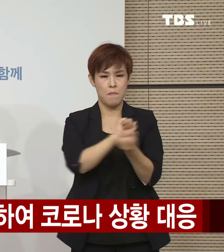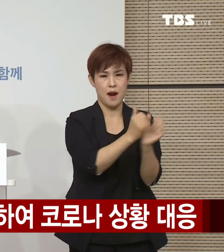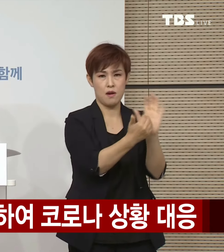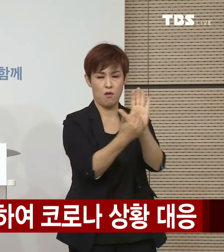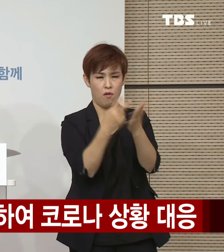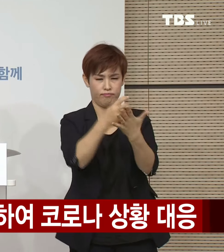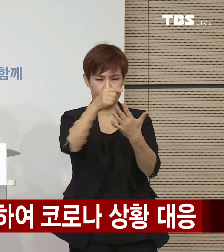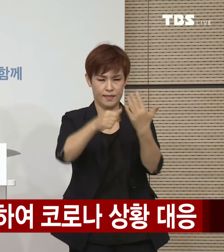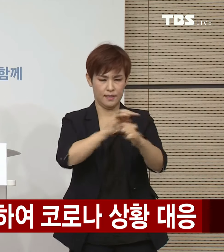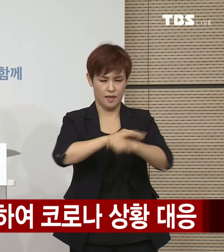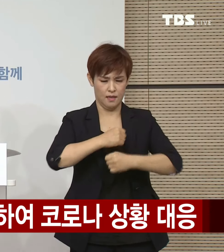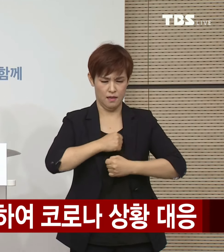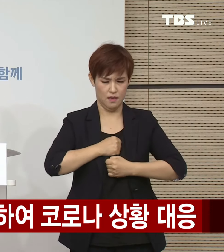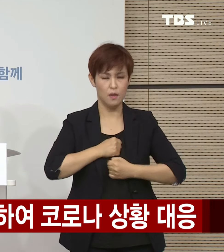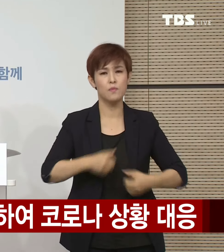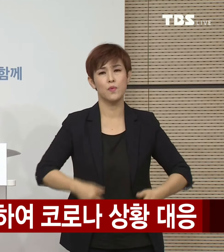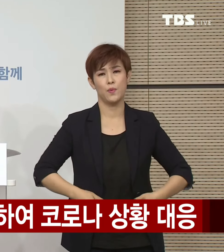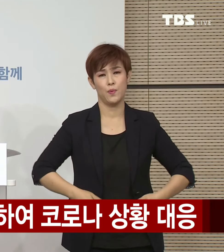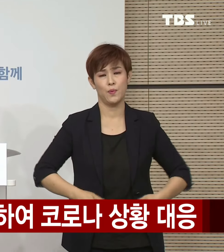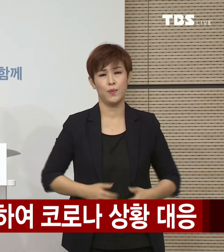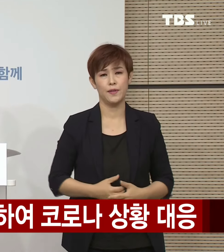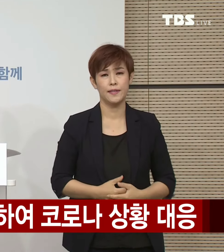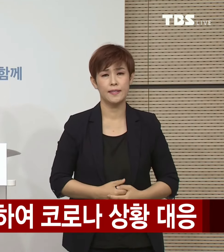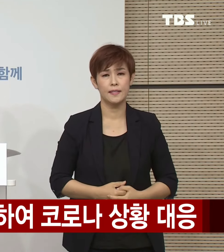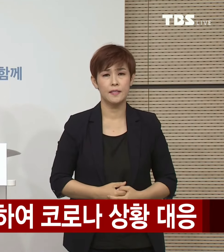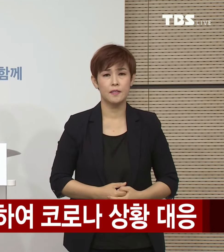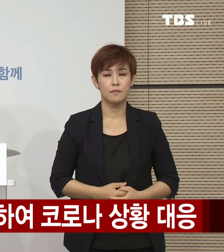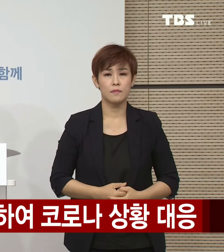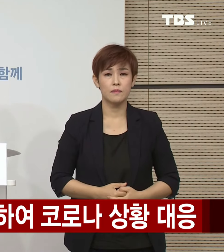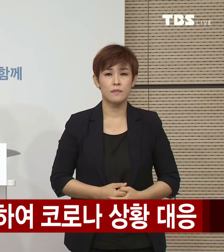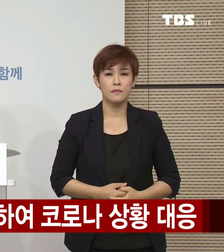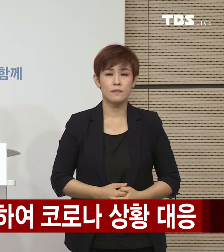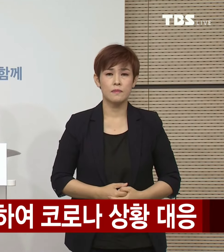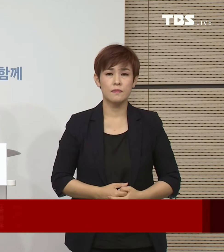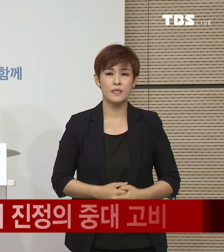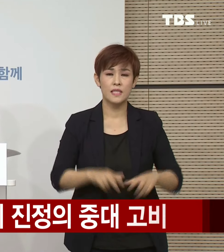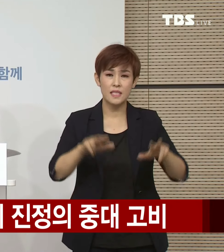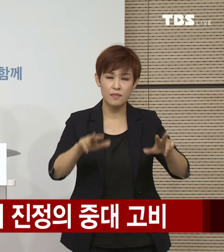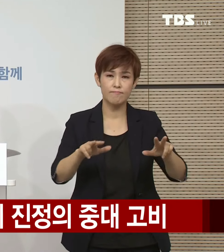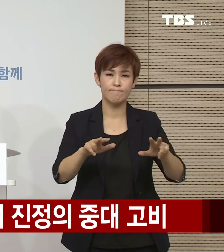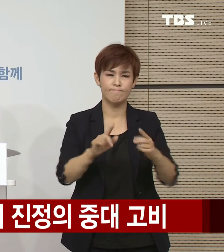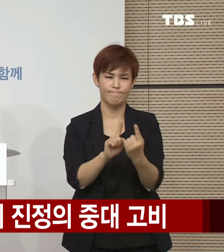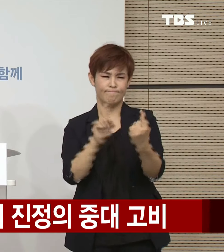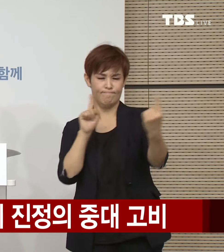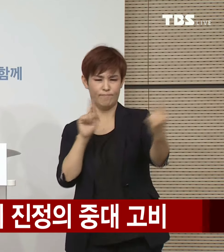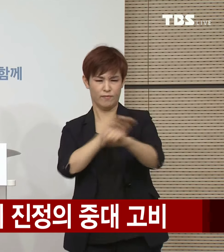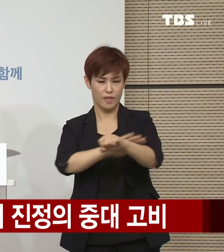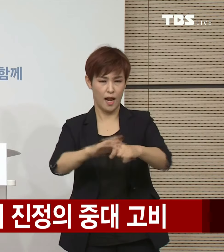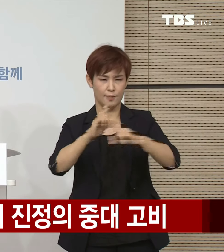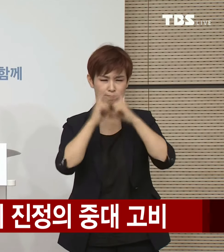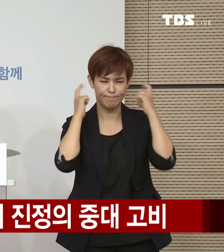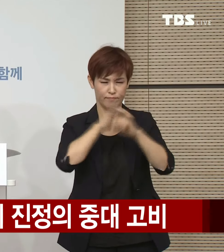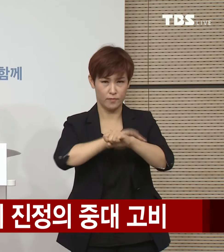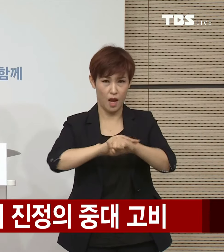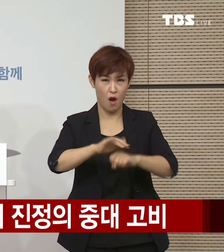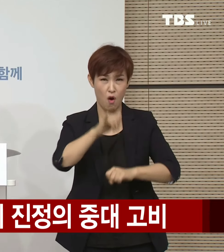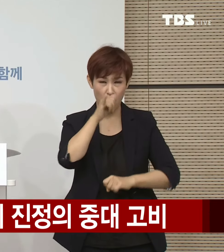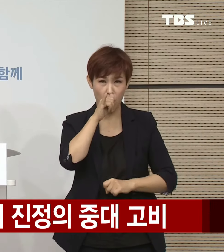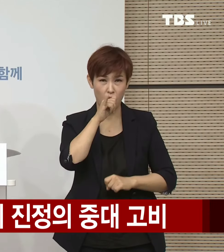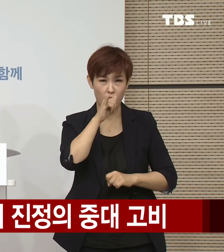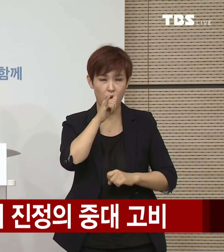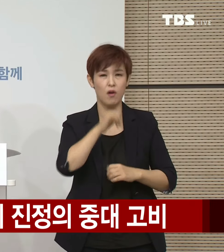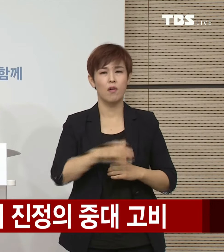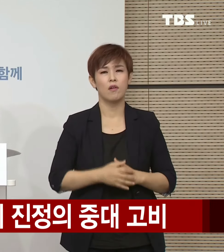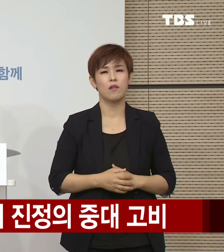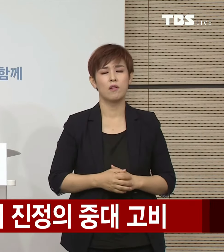준수에 동참해야 할 때입니다. 지금의 실천과 노력을 통해서만 우리가 어렵게 되찾기 시작했던